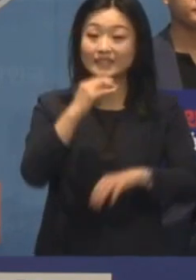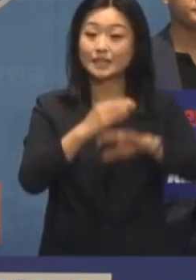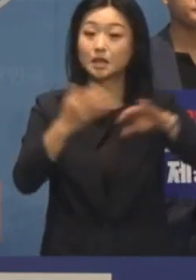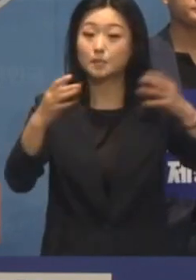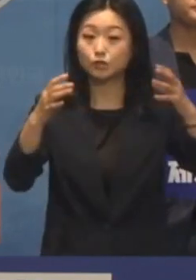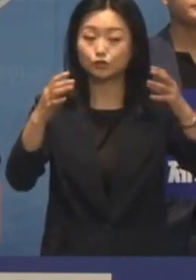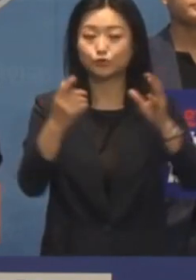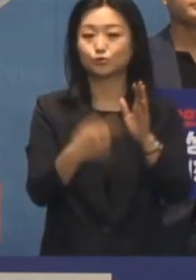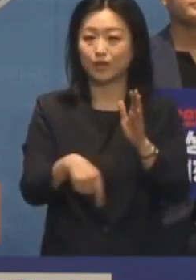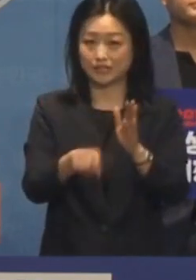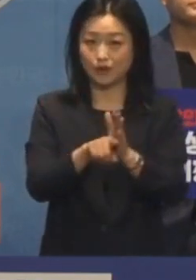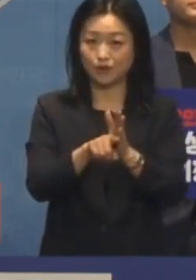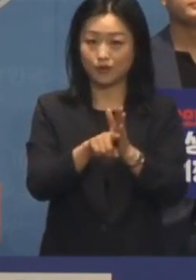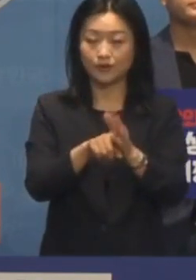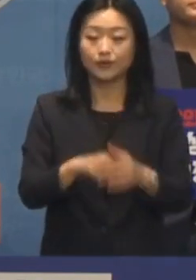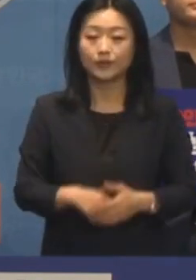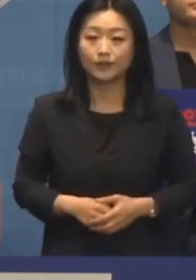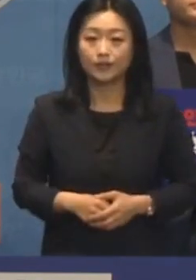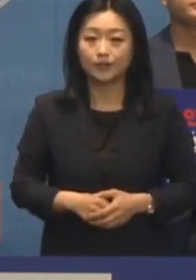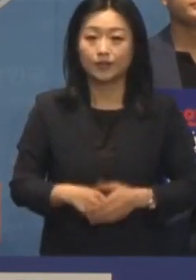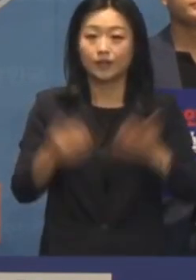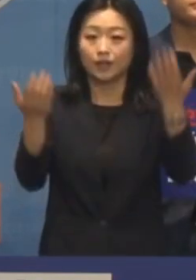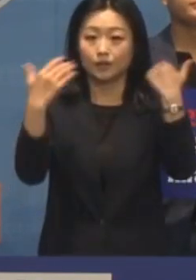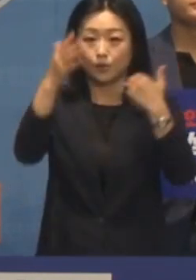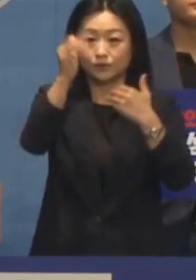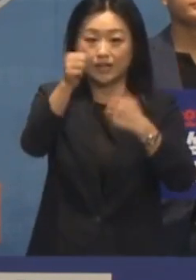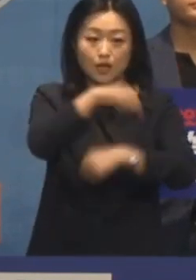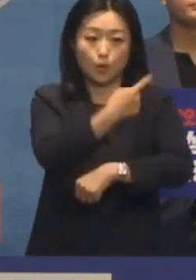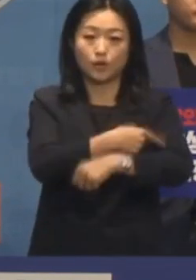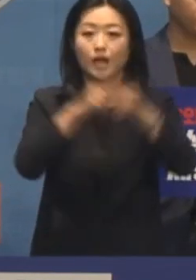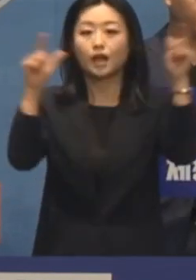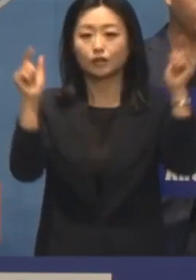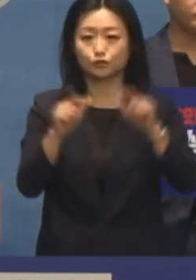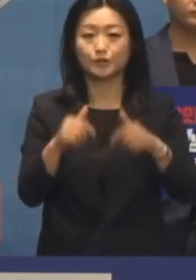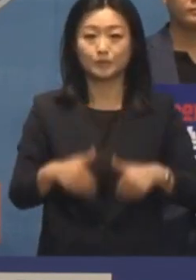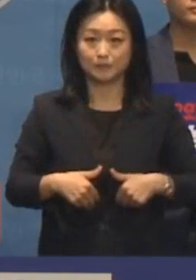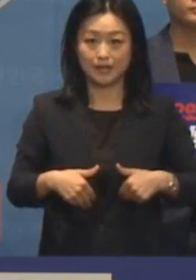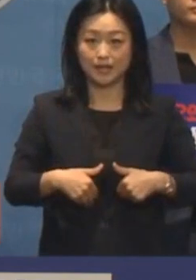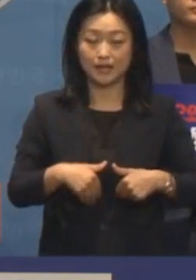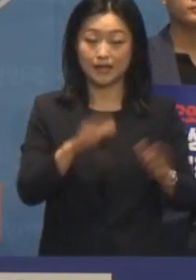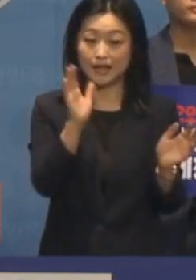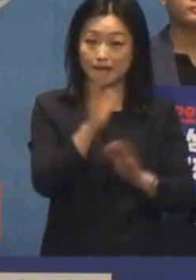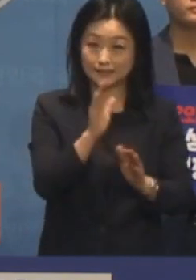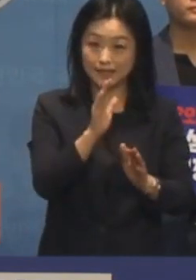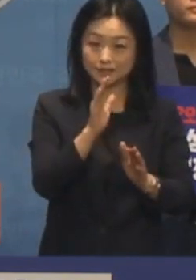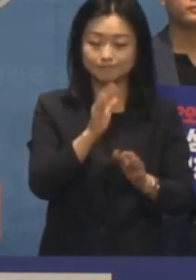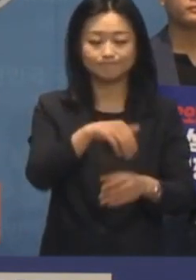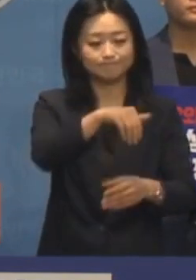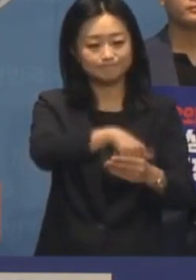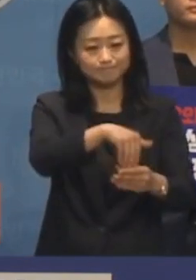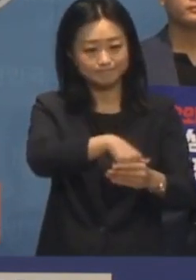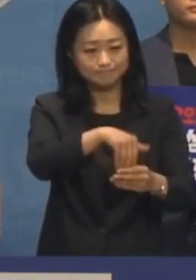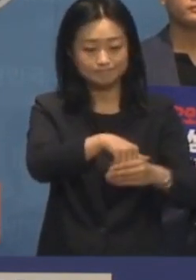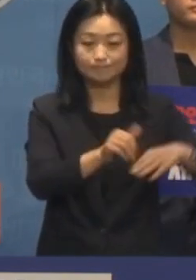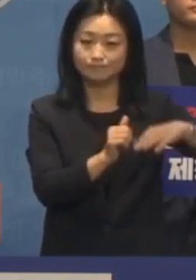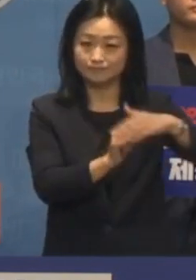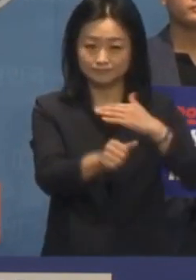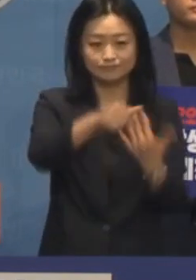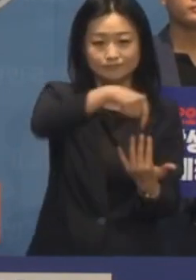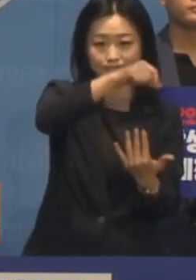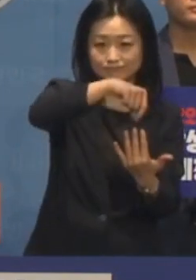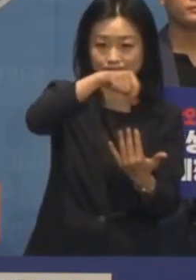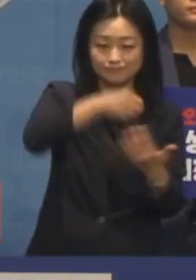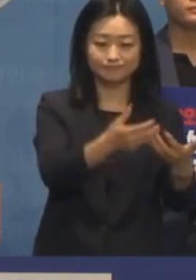확립되기 위해서는 제일 먼저 교장의 권한을 축소해야 한다. 학생들은 학교에서 선거를 통해 학생 대표인 학생